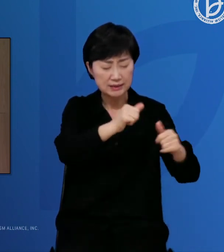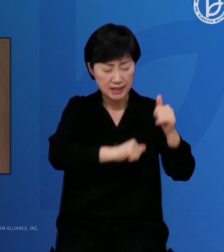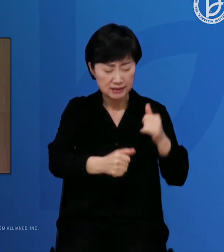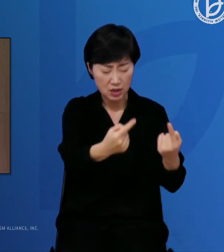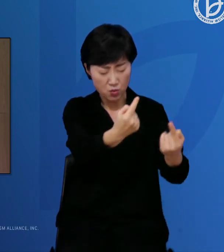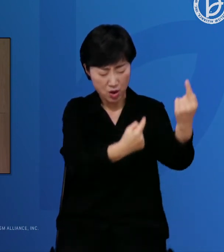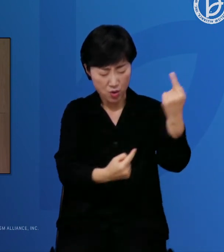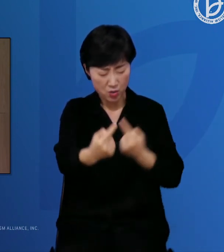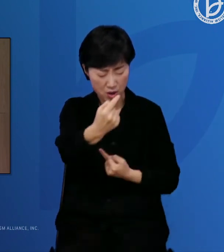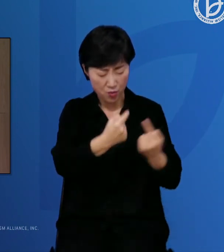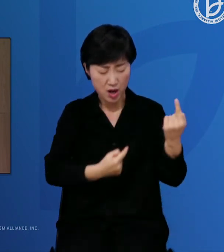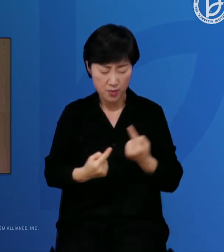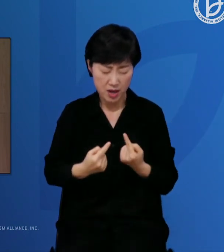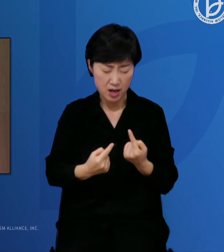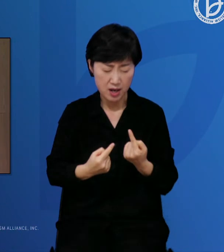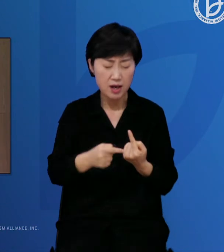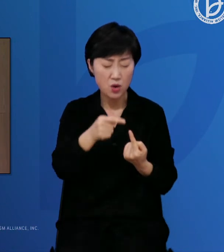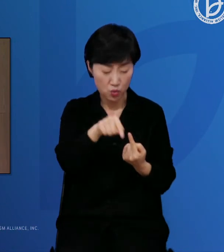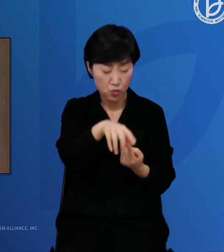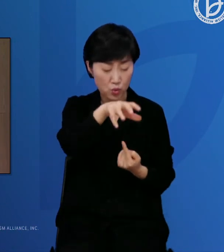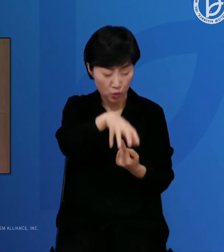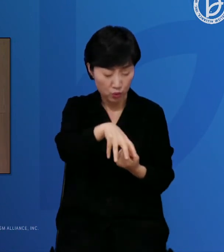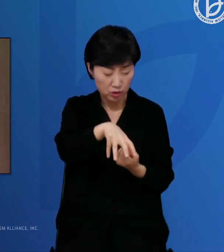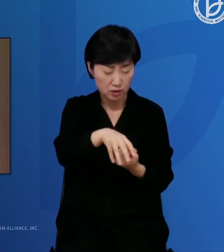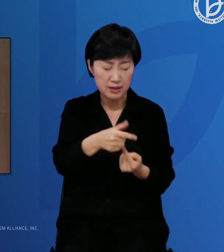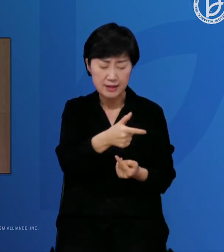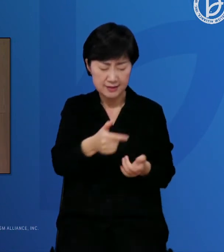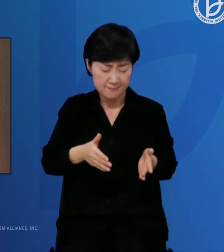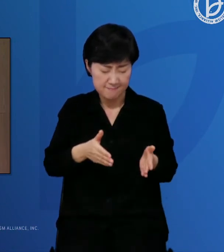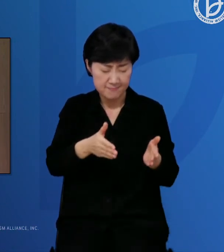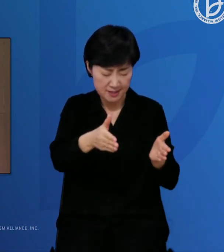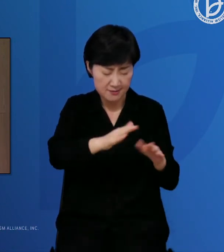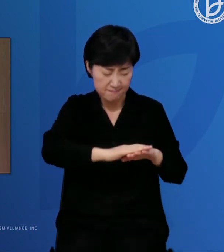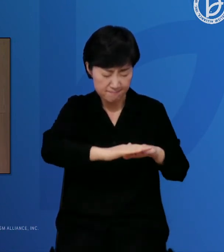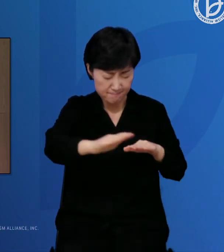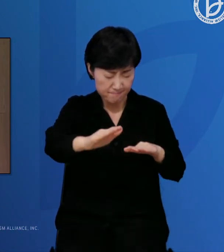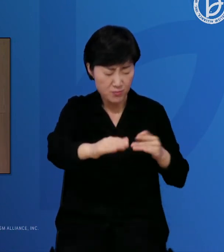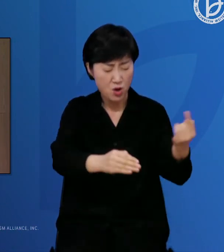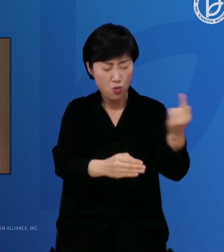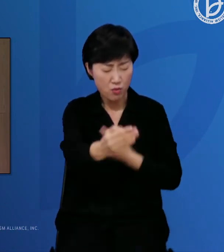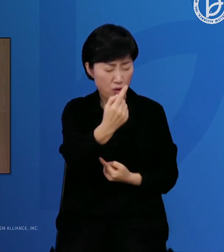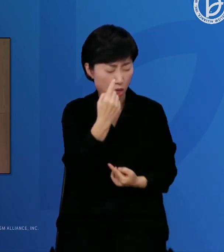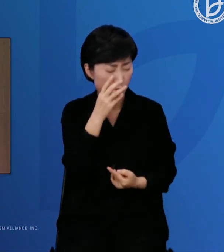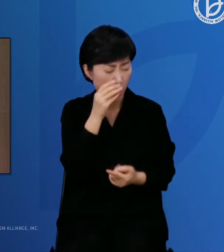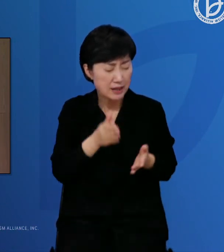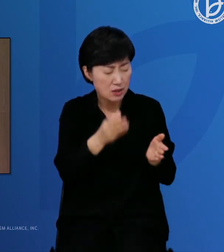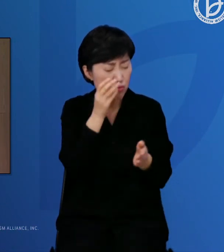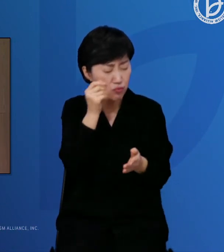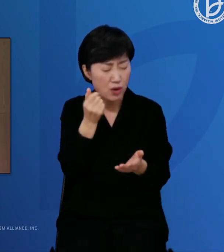일에 교회가 플랫폼 되게 하시고 교회 각 기관들을 망대로 세우셨으니